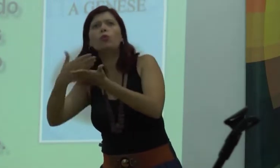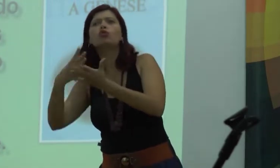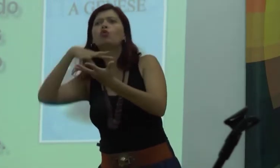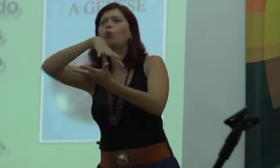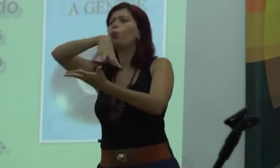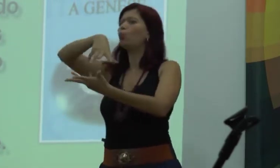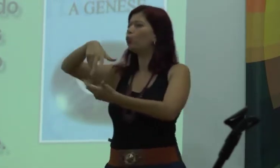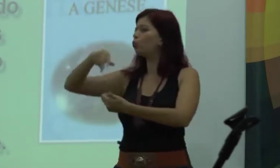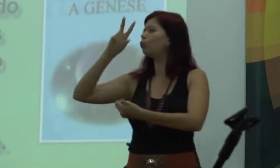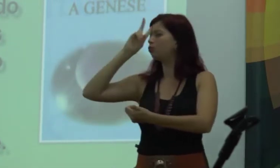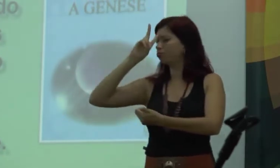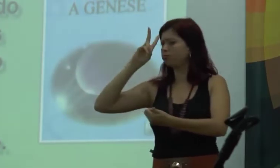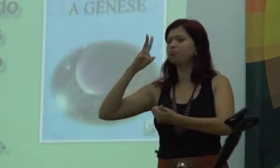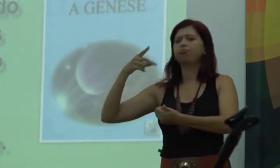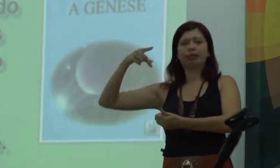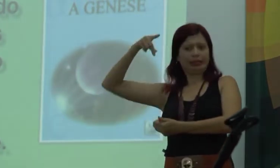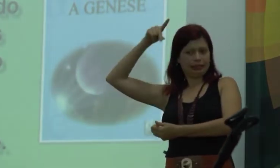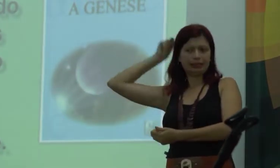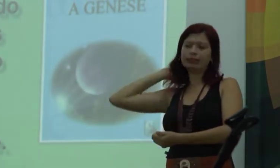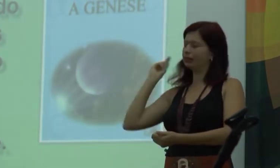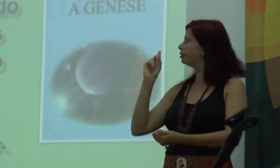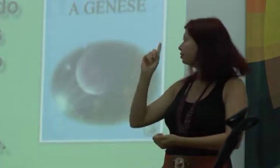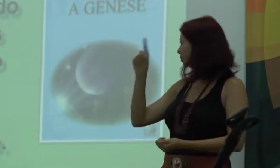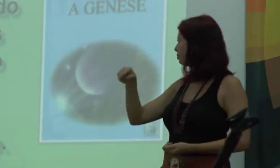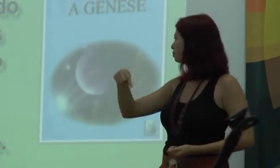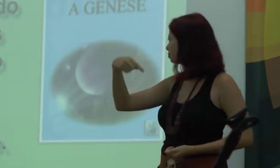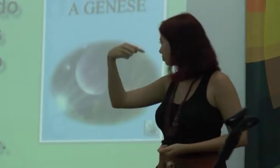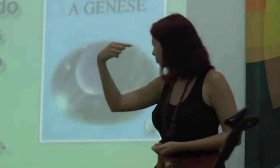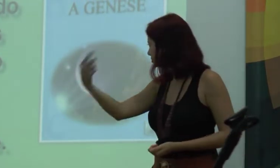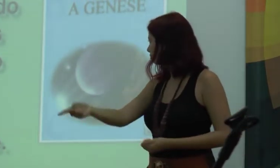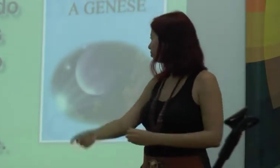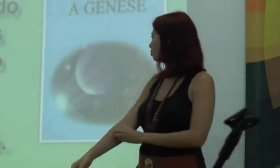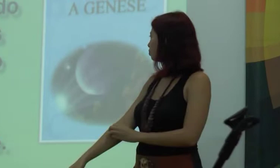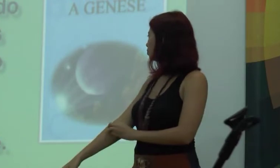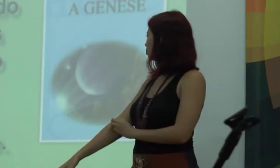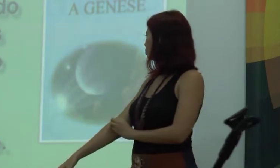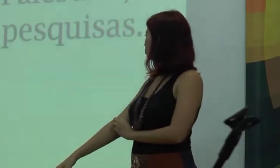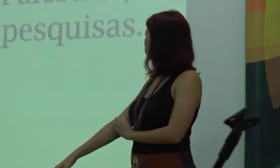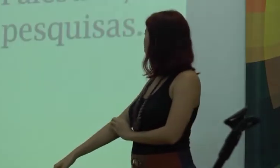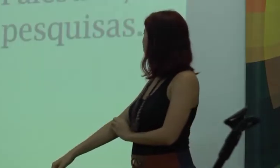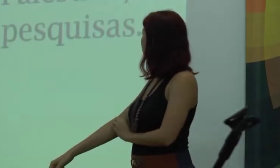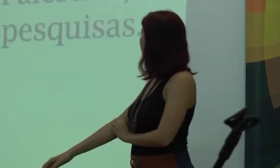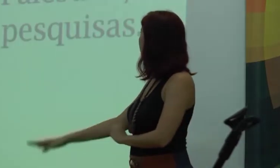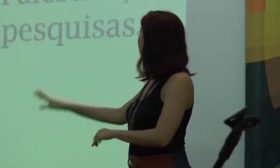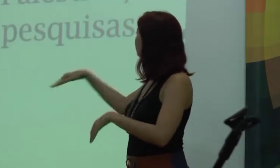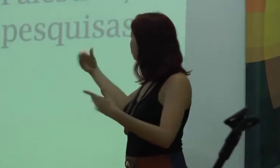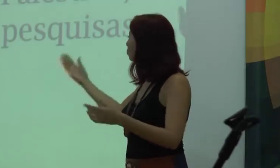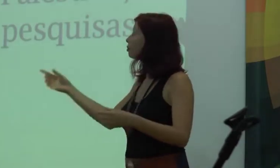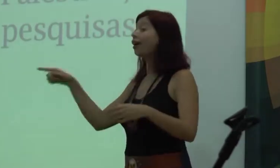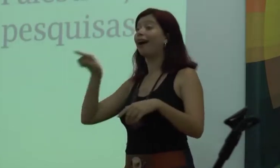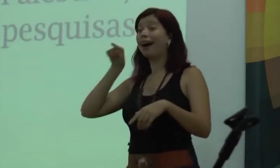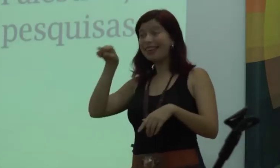científicas, explicações em relação à formação dos mundos, surgimento do espírito.